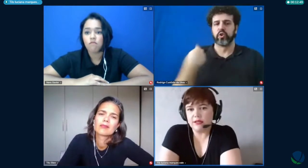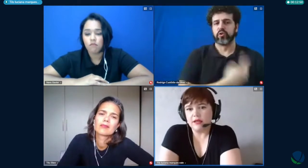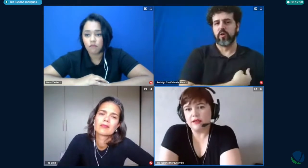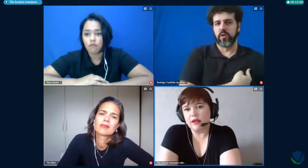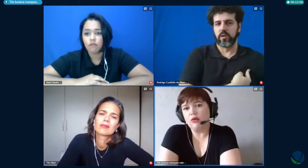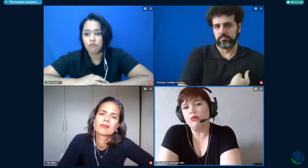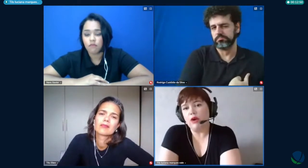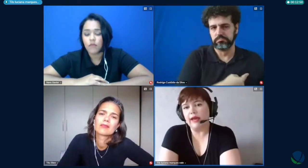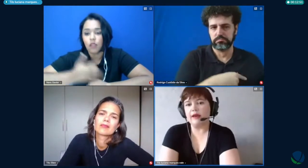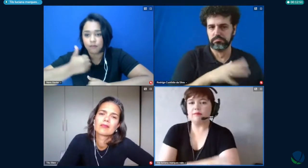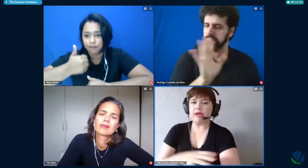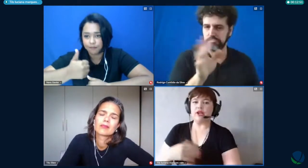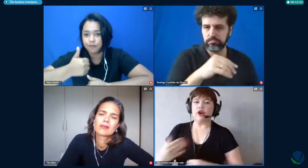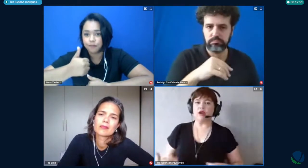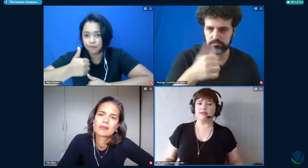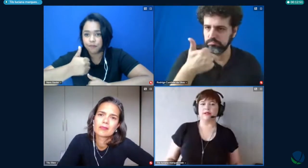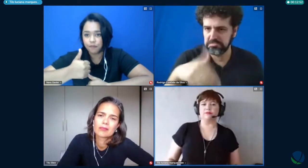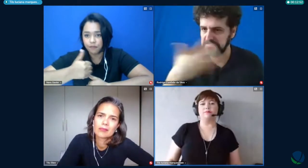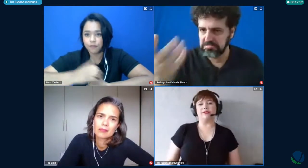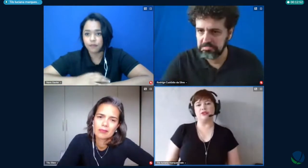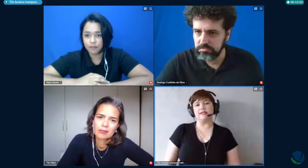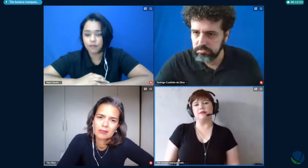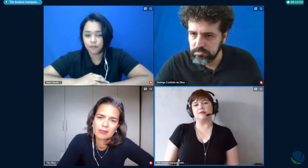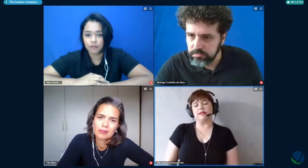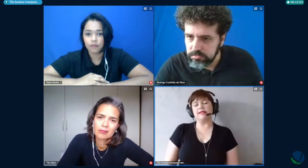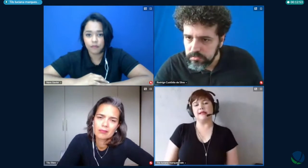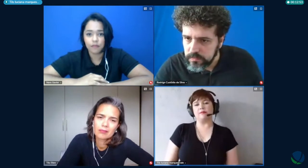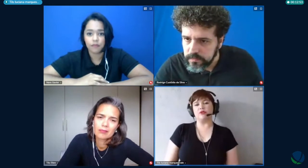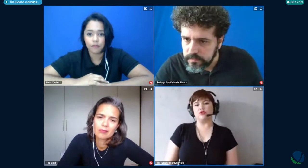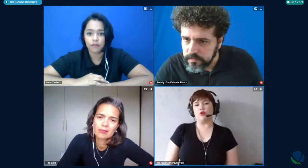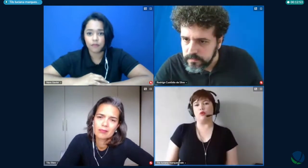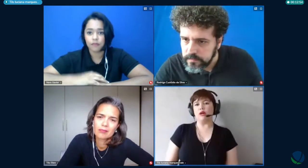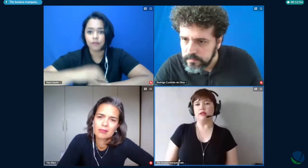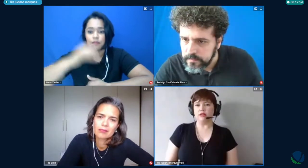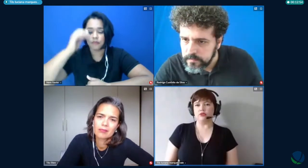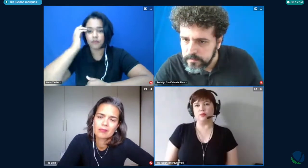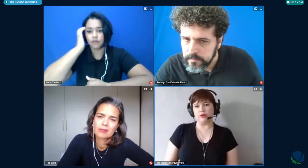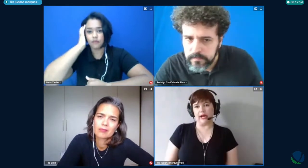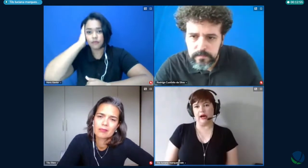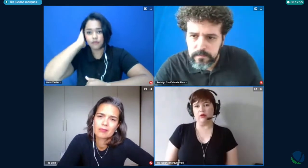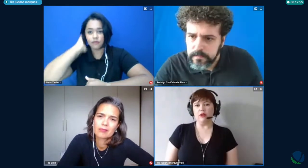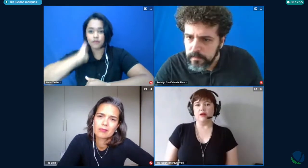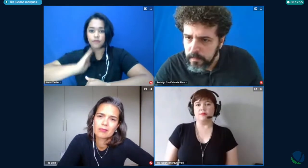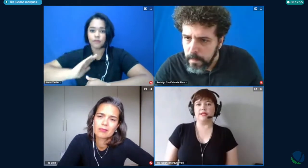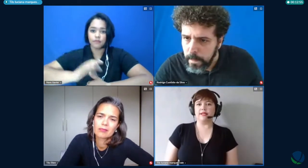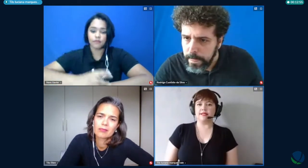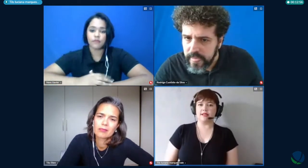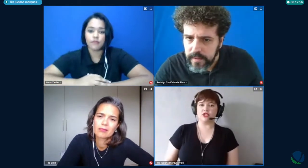nós. Então, é melhor que se padronize mesmo na terceira pessoa, do